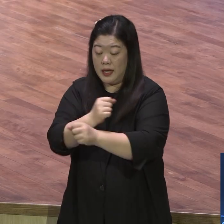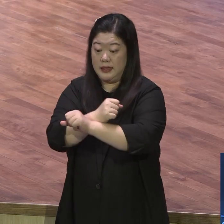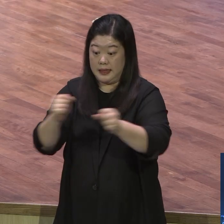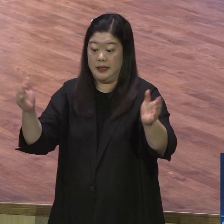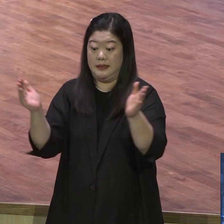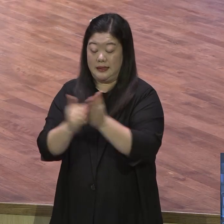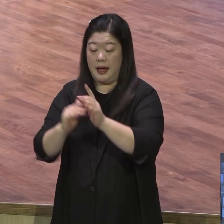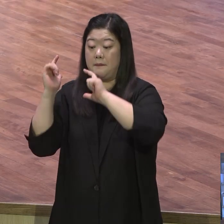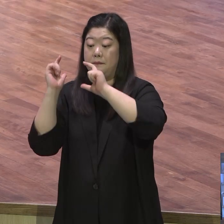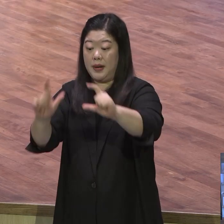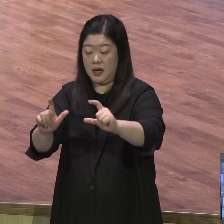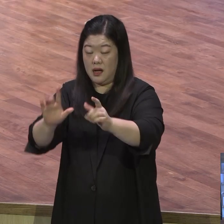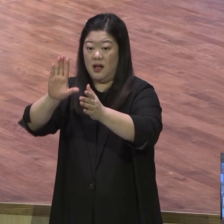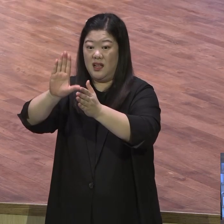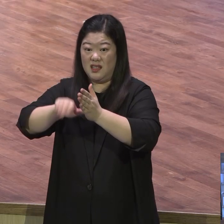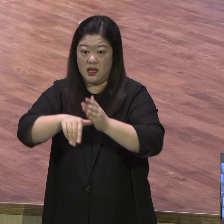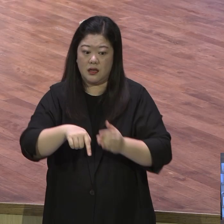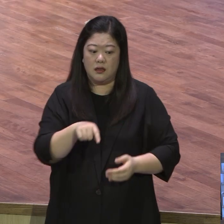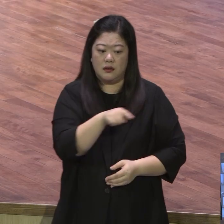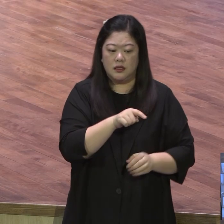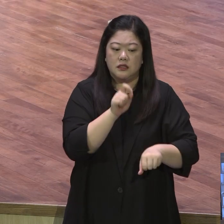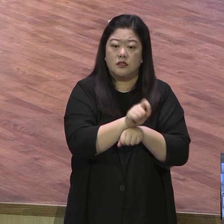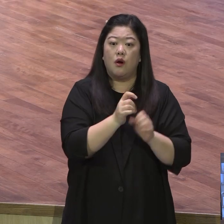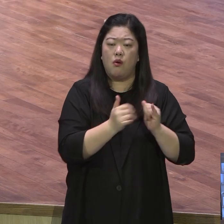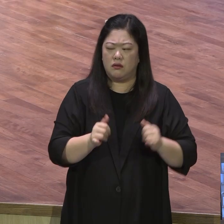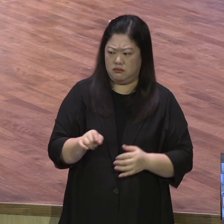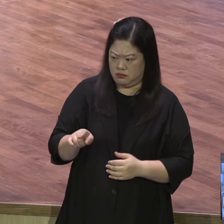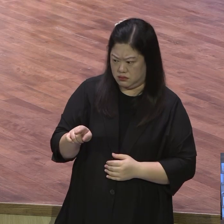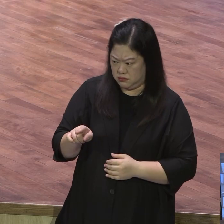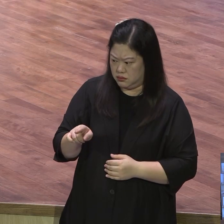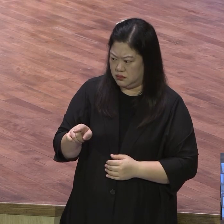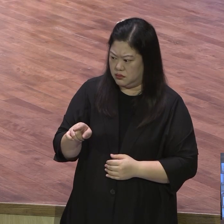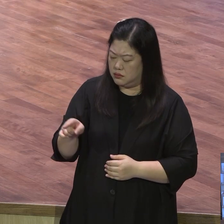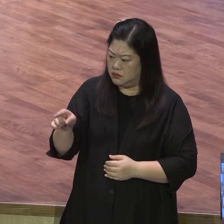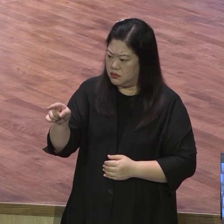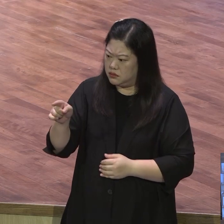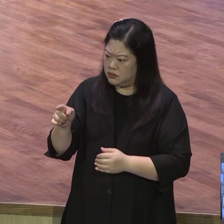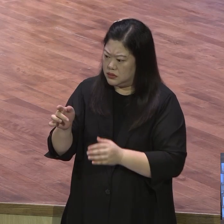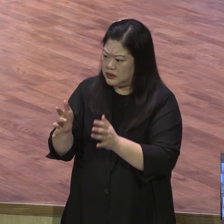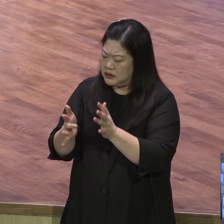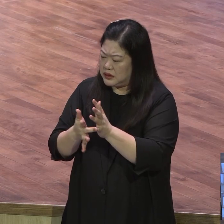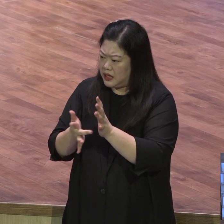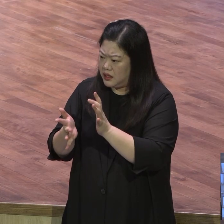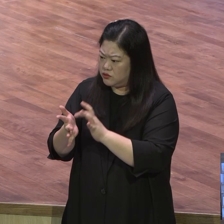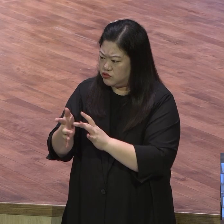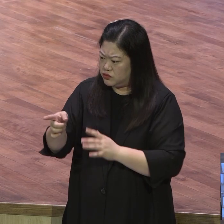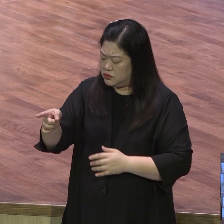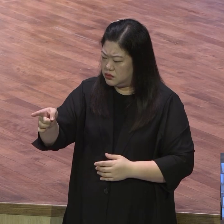어떤 성의관들이 속으로 이런데 이 사람이 신성을 모독하도다